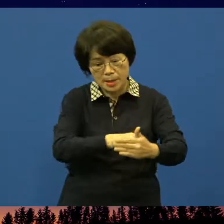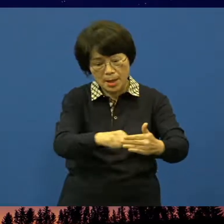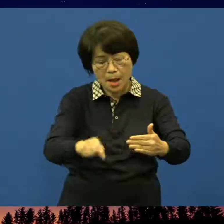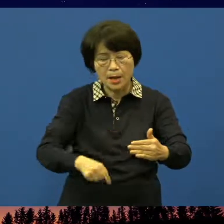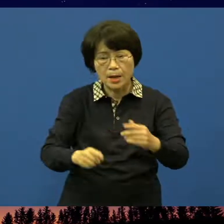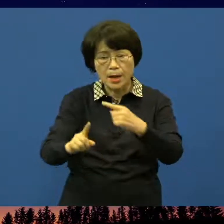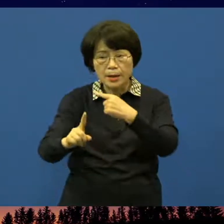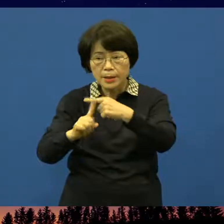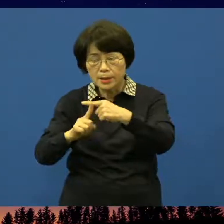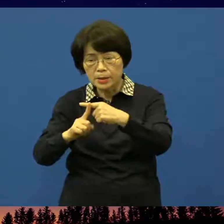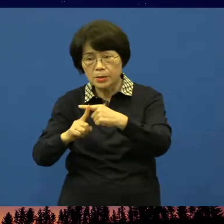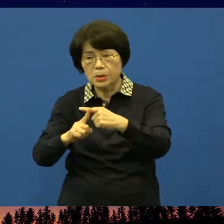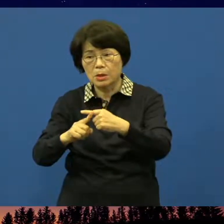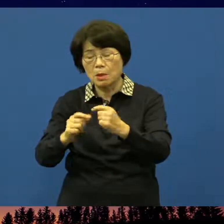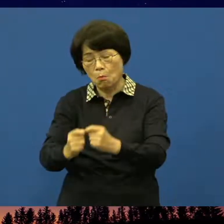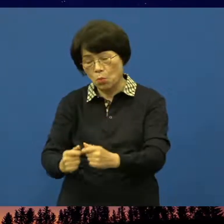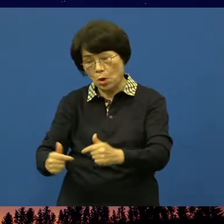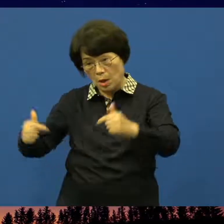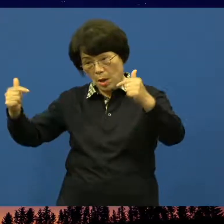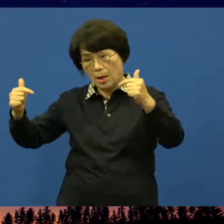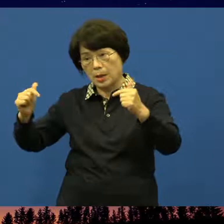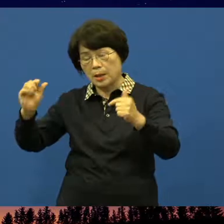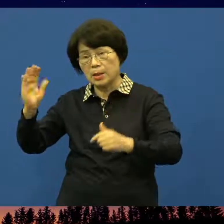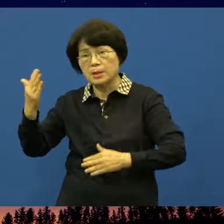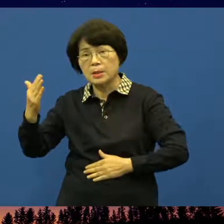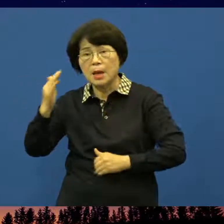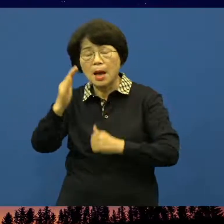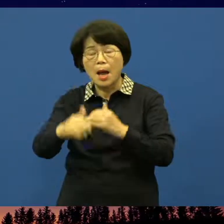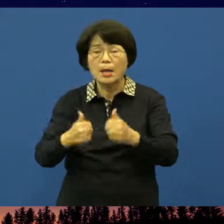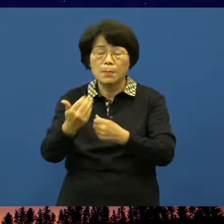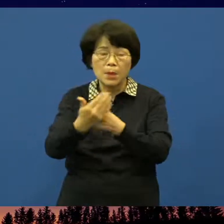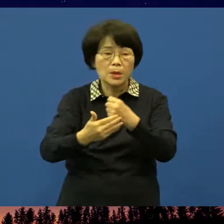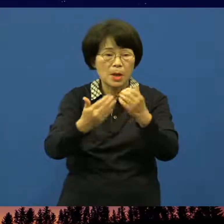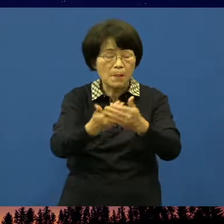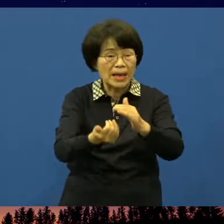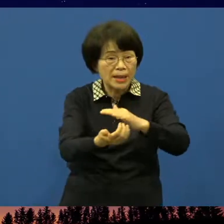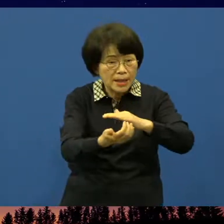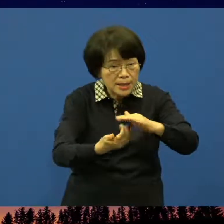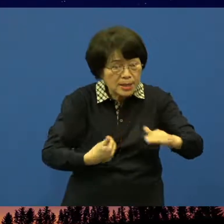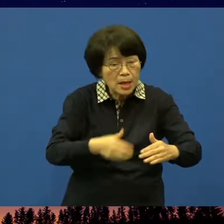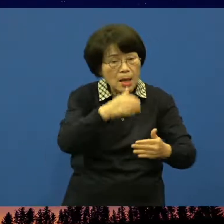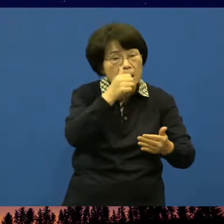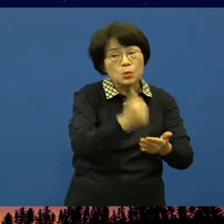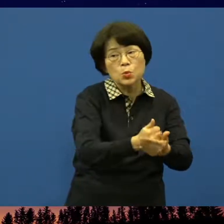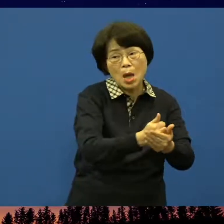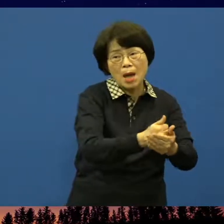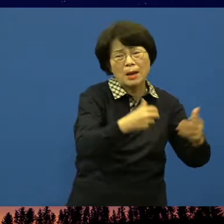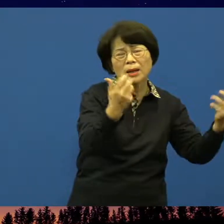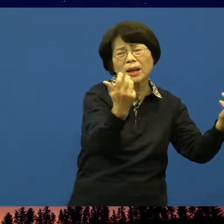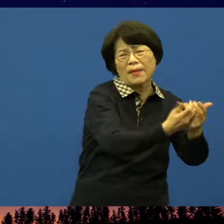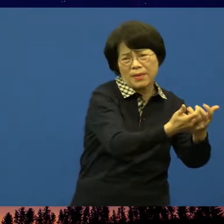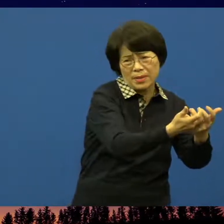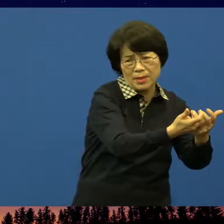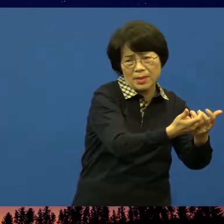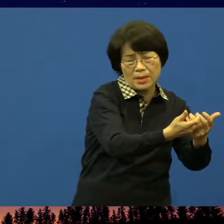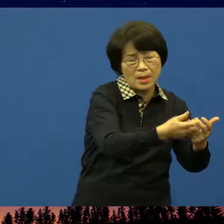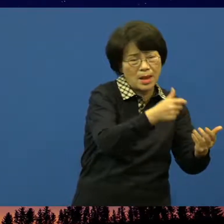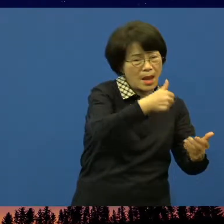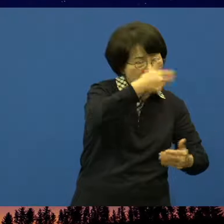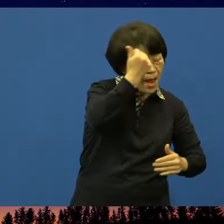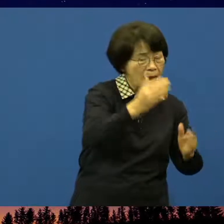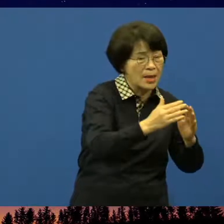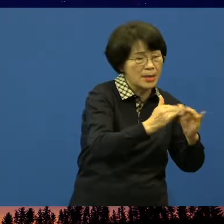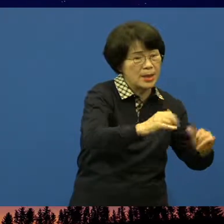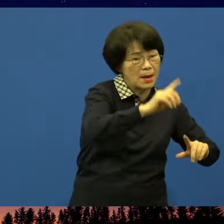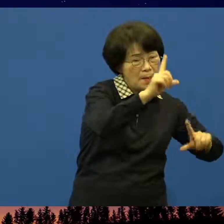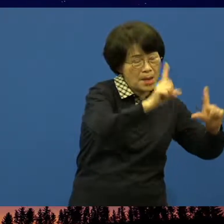면들이 드러나기 시작하는 것. 하나님의 은혜를 받기 이전에는 죄가 왕노릇하는 겁니다. 옛 삶의